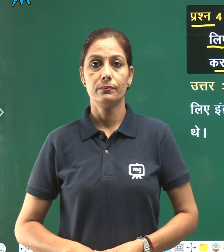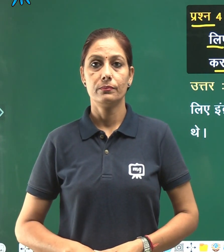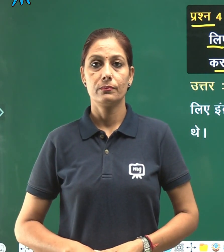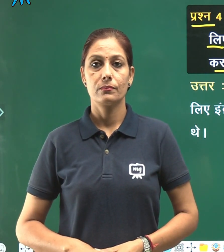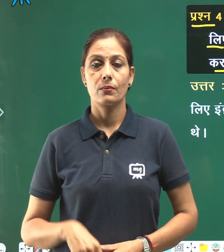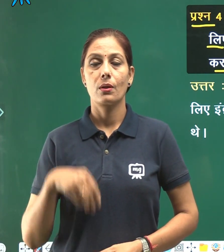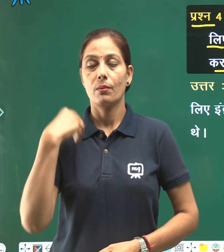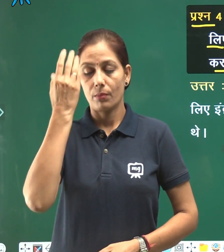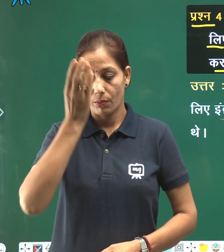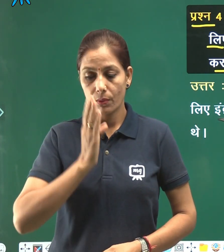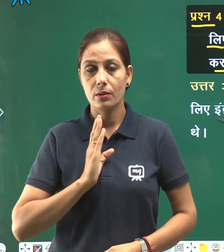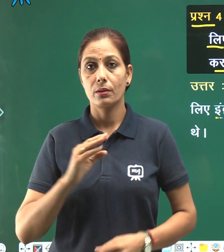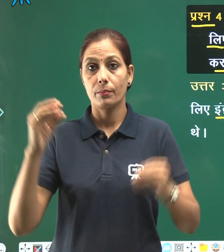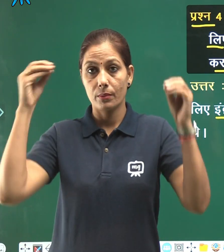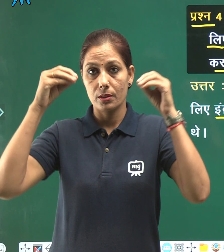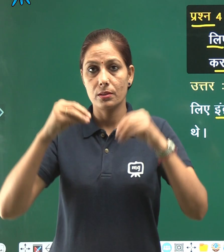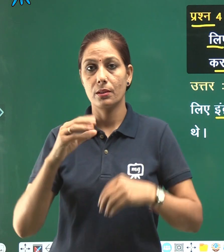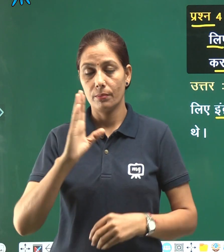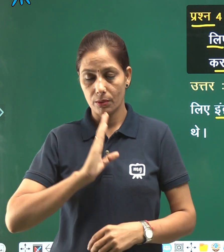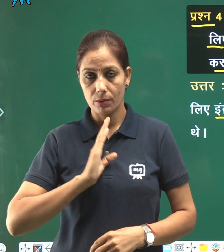इंद्र देवता से